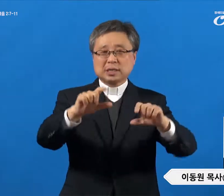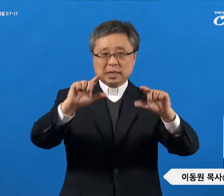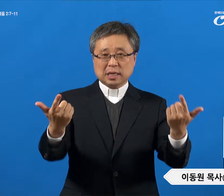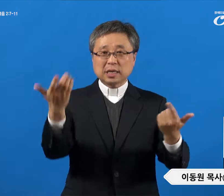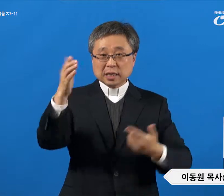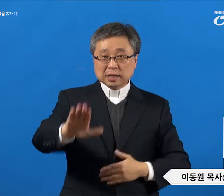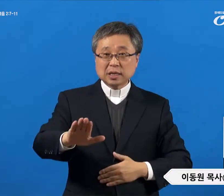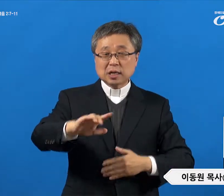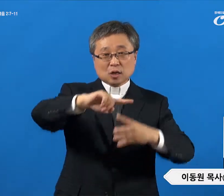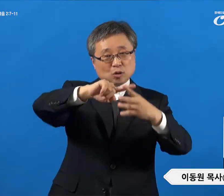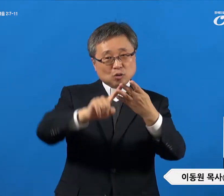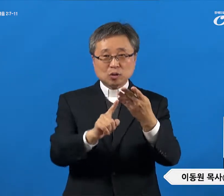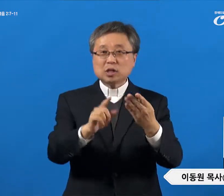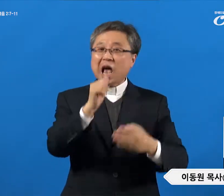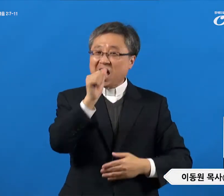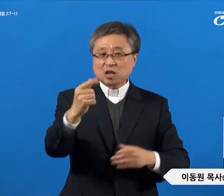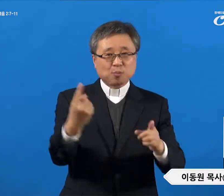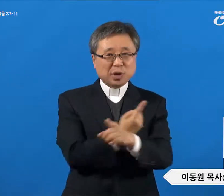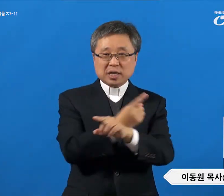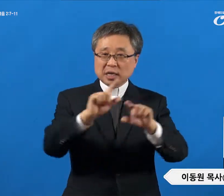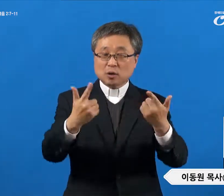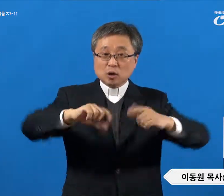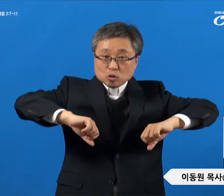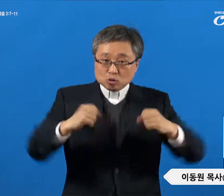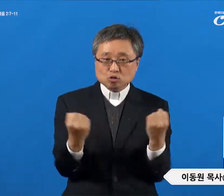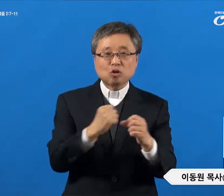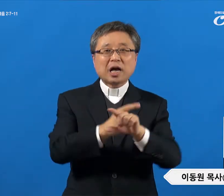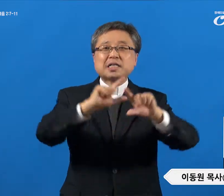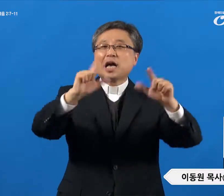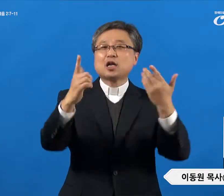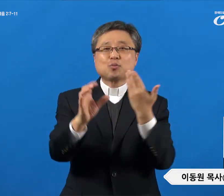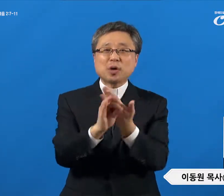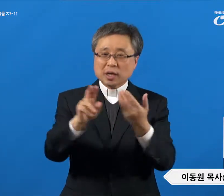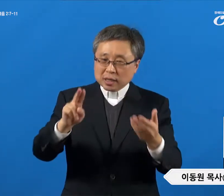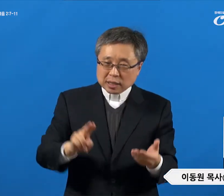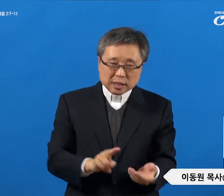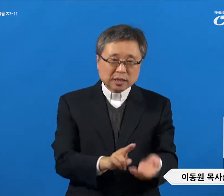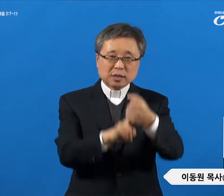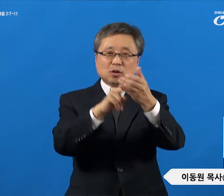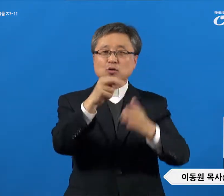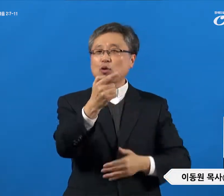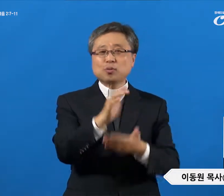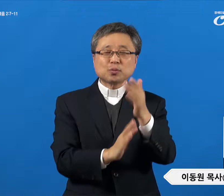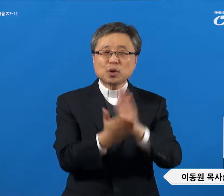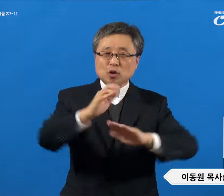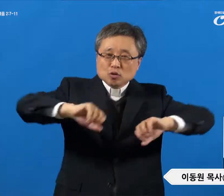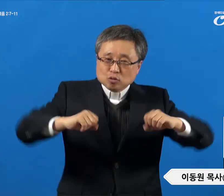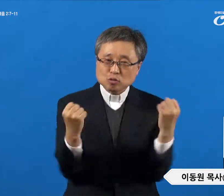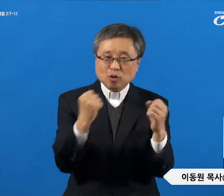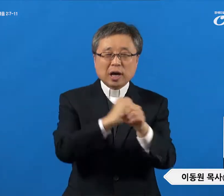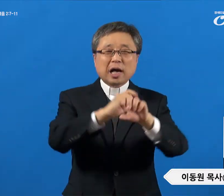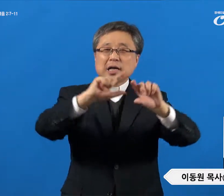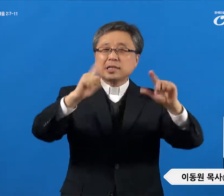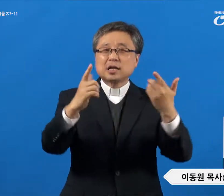이 순서는 절대로 바뀌지 않습니다. 순종하지 않으면 기적도 없습니다. 순종하지 않으면 축복도